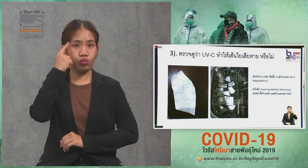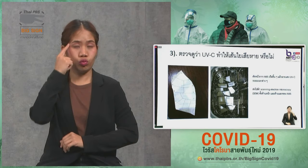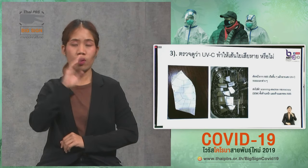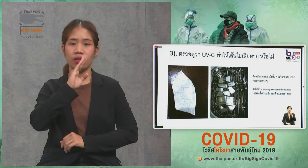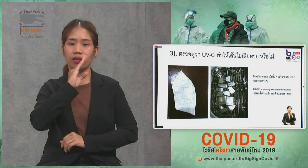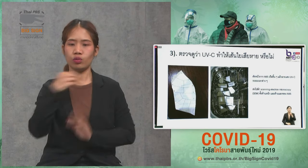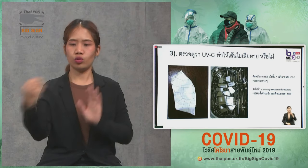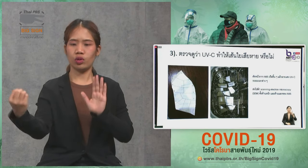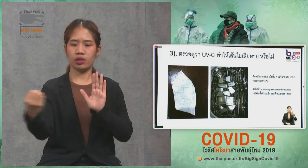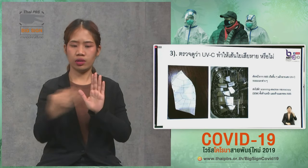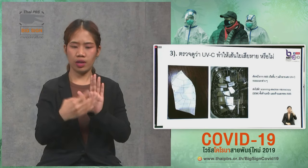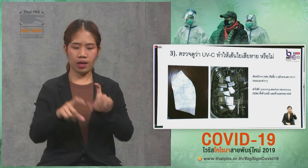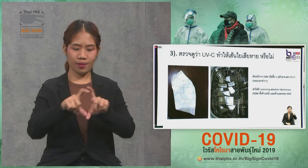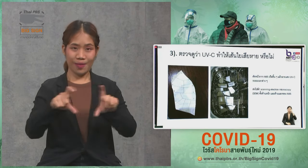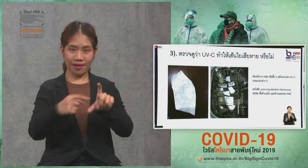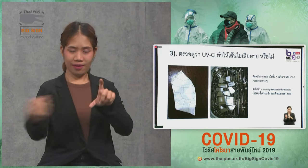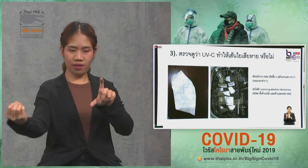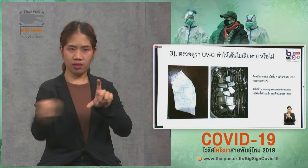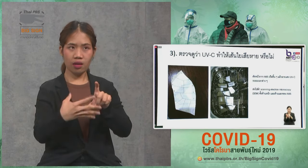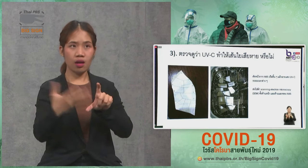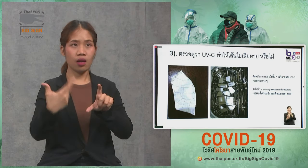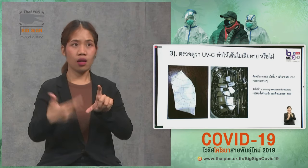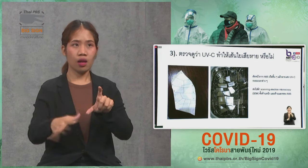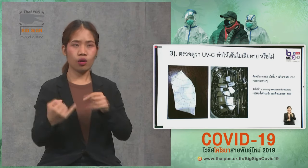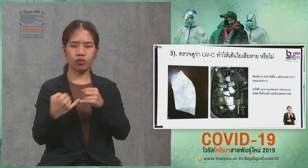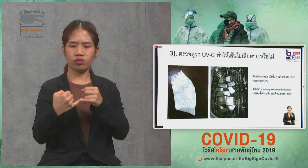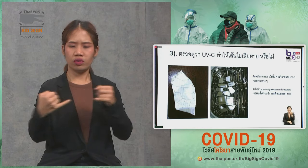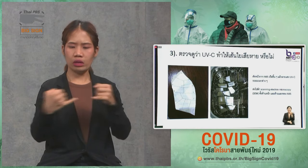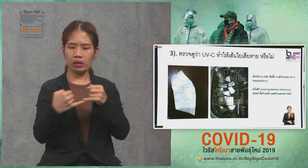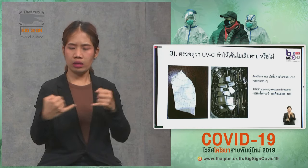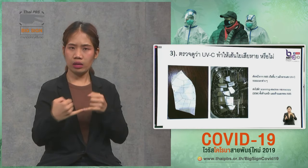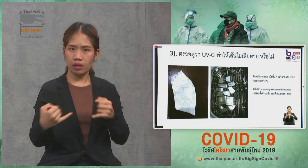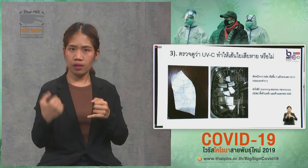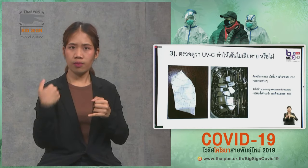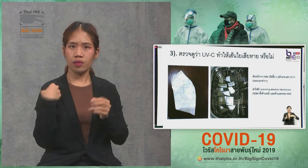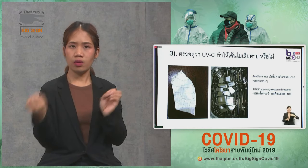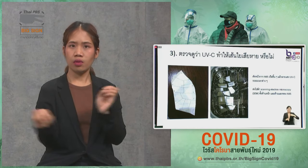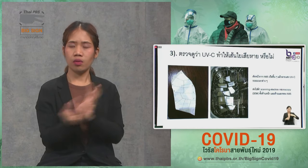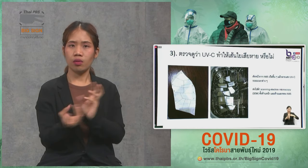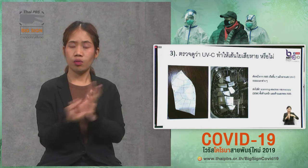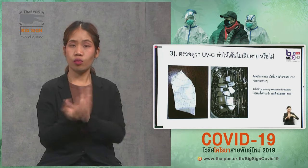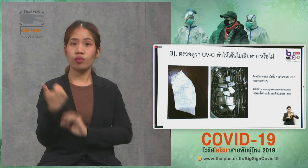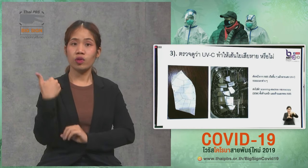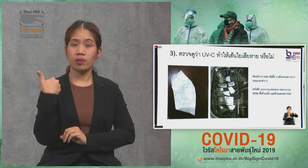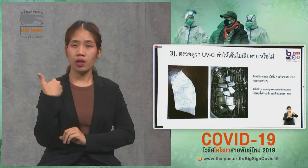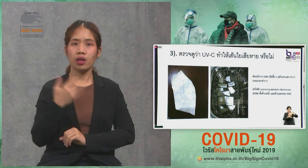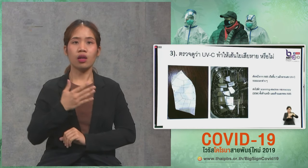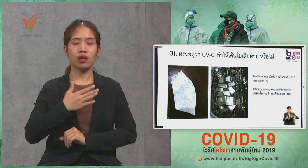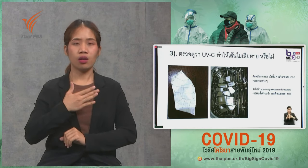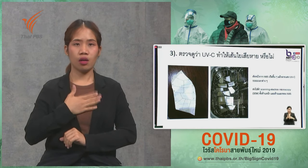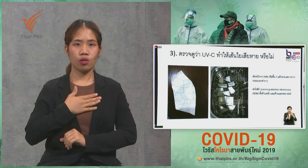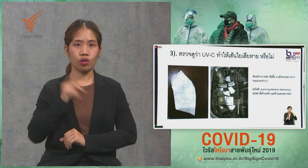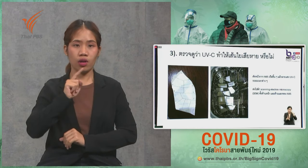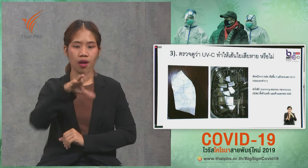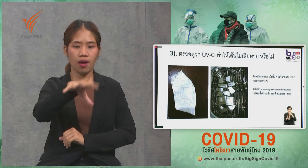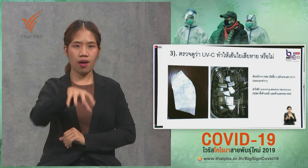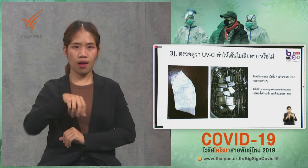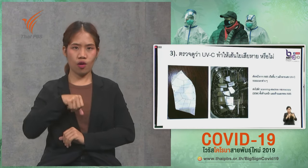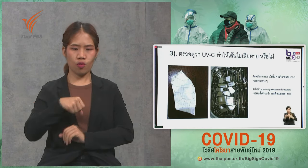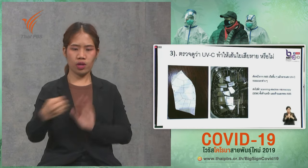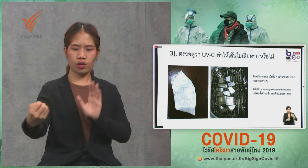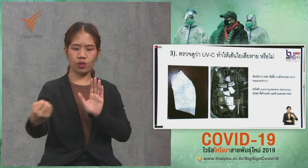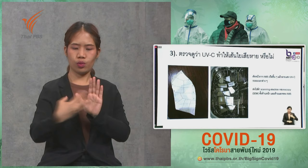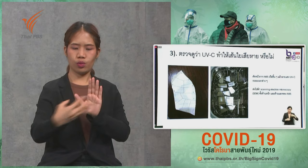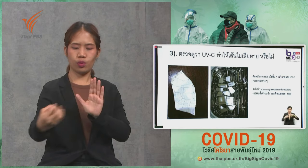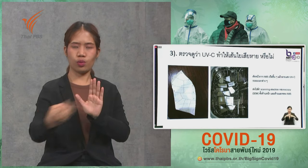UV เนี่ยทำลายตัวเส้นใยหรือโครงสร้างของตัวหน้ากากไหมนะครับเราก็เอาไปฉายแสงนานๆนะ